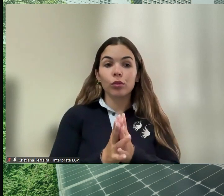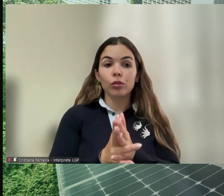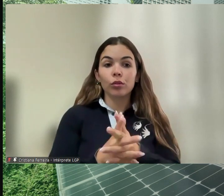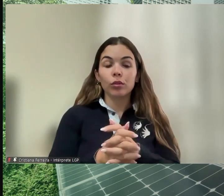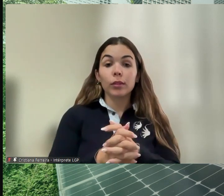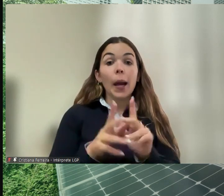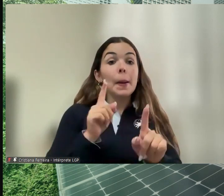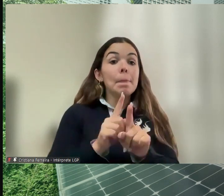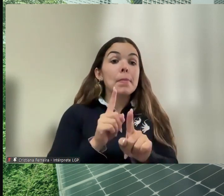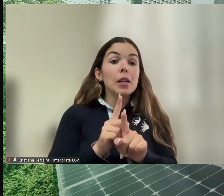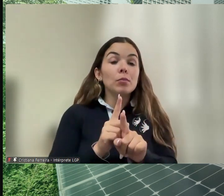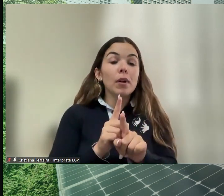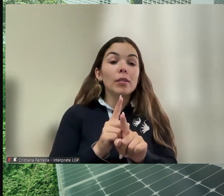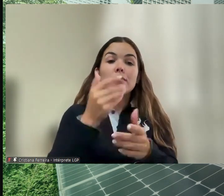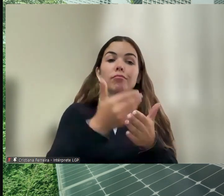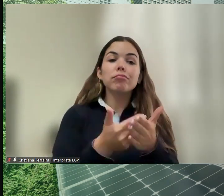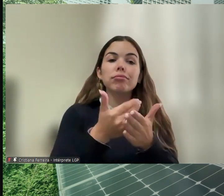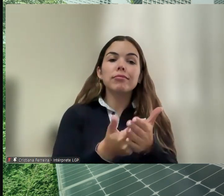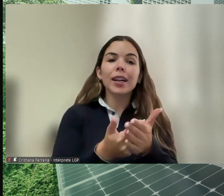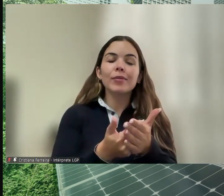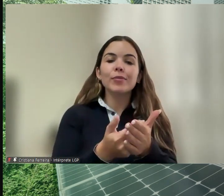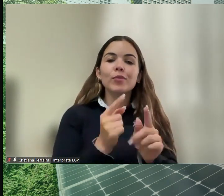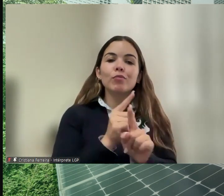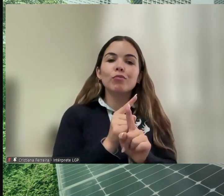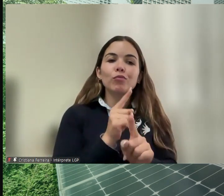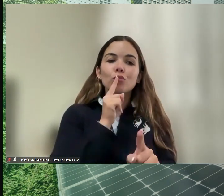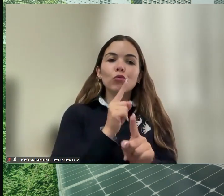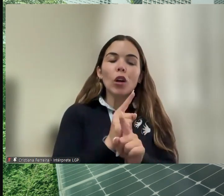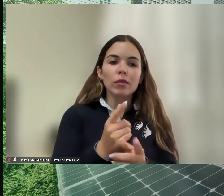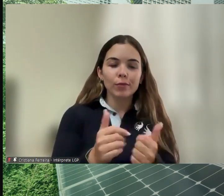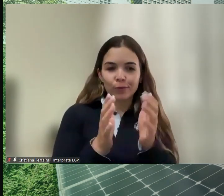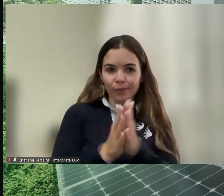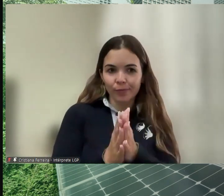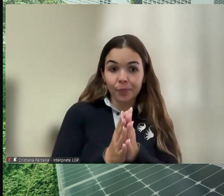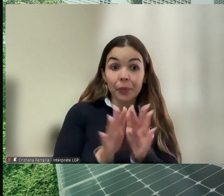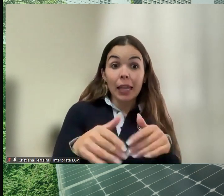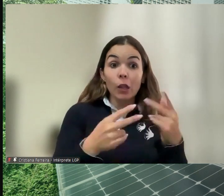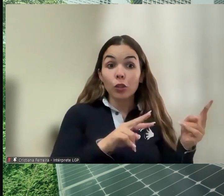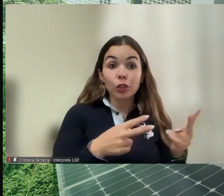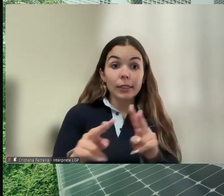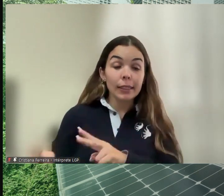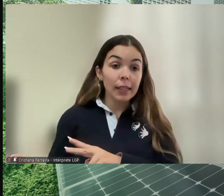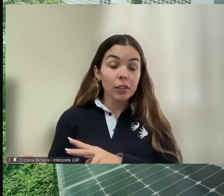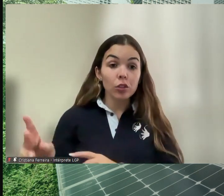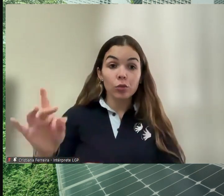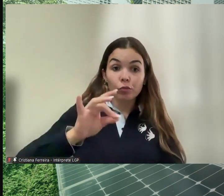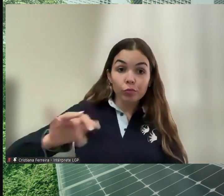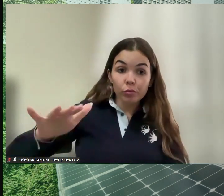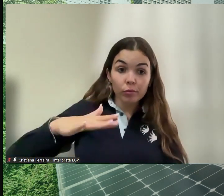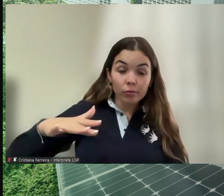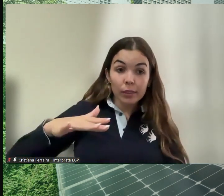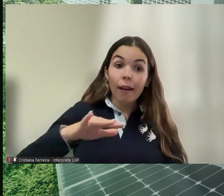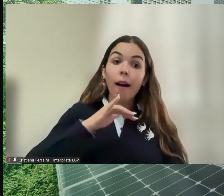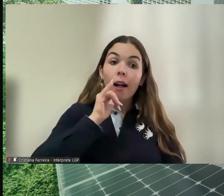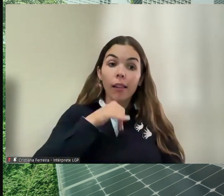na mesma página. É muito importante. Portanto, a estratégia regional do